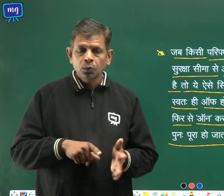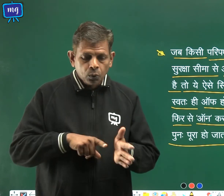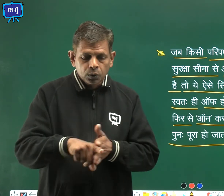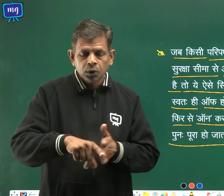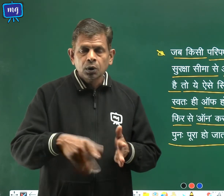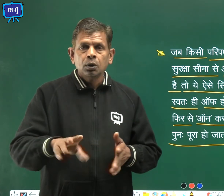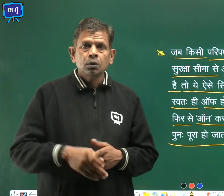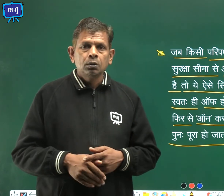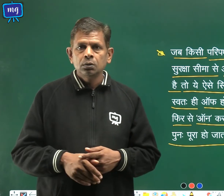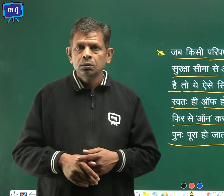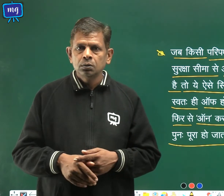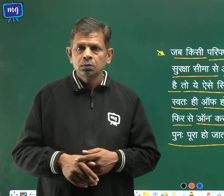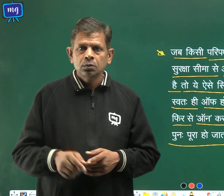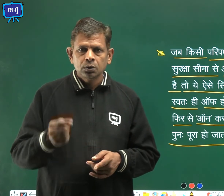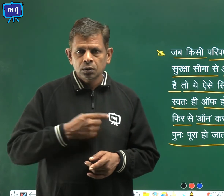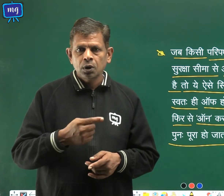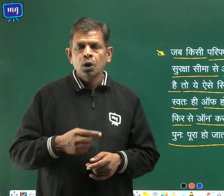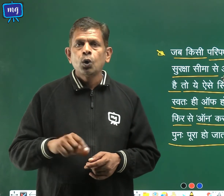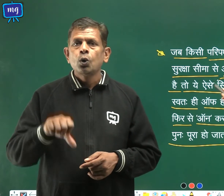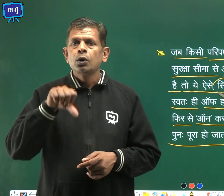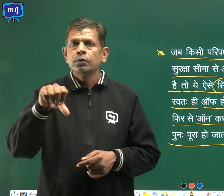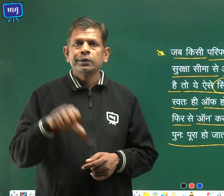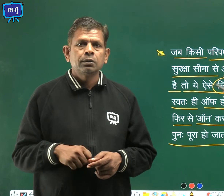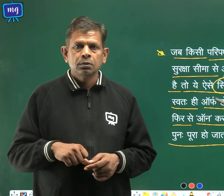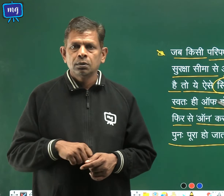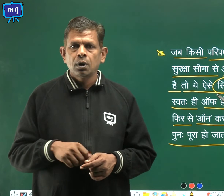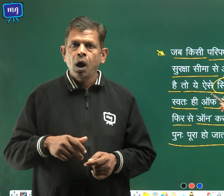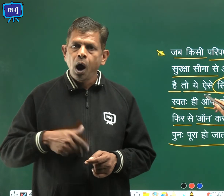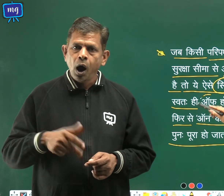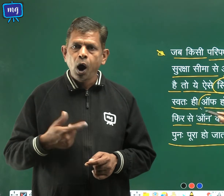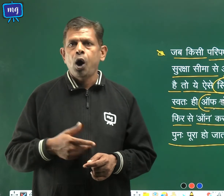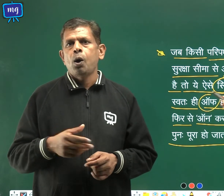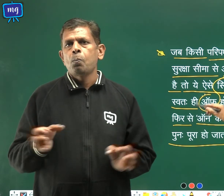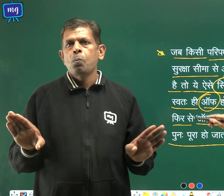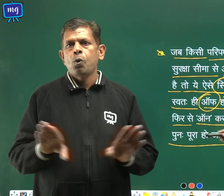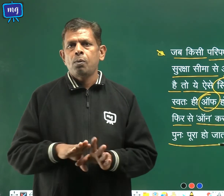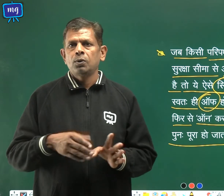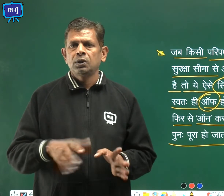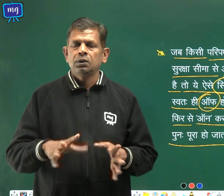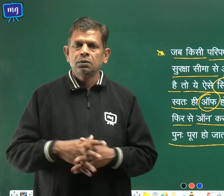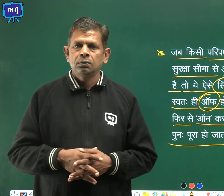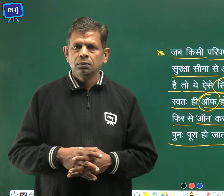प्रवाहित होती है तो ये स्विच अपने आप ही ऑफ हो जाते हैं।